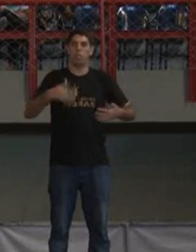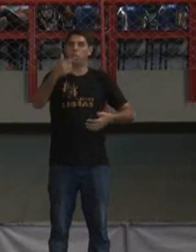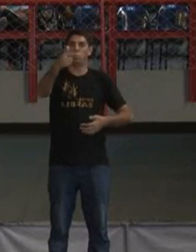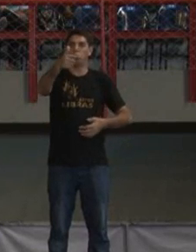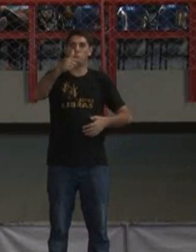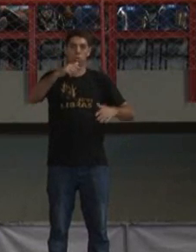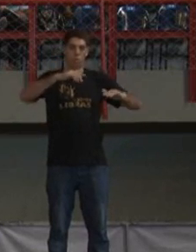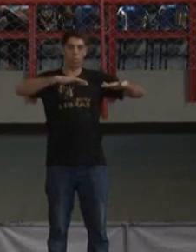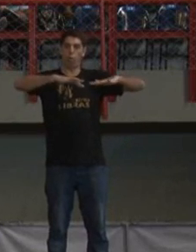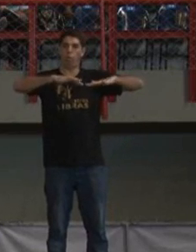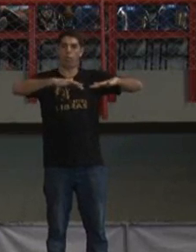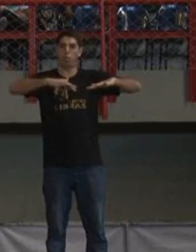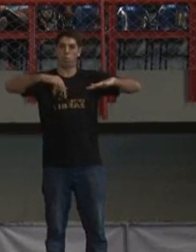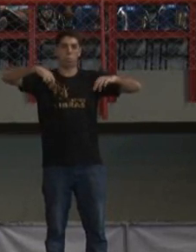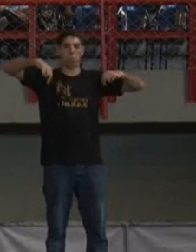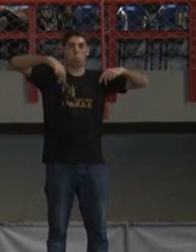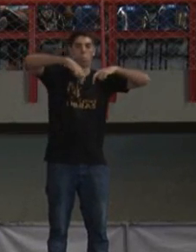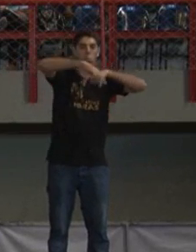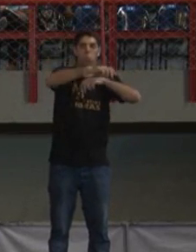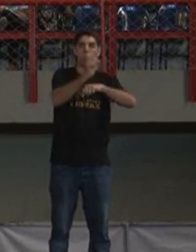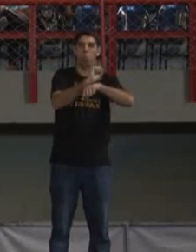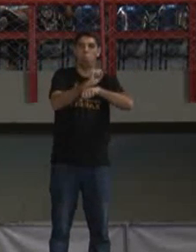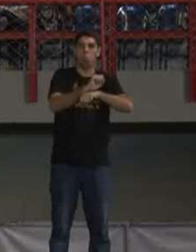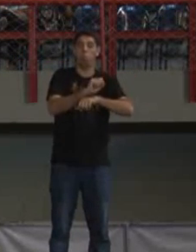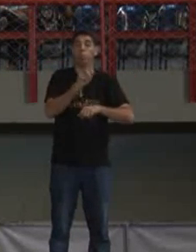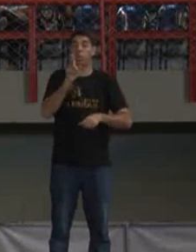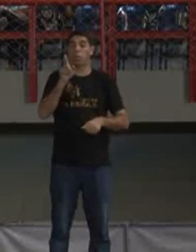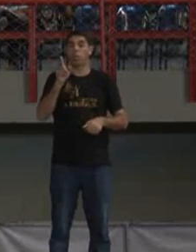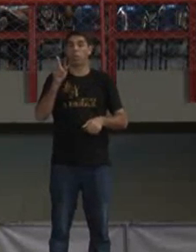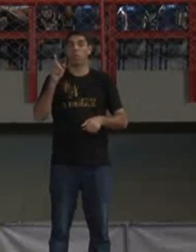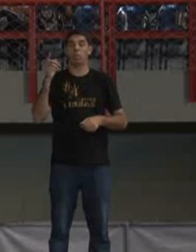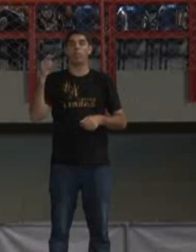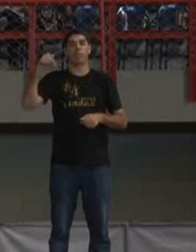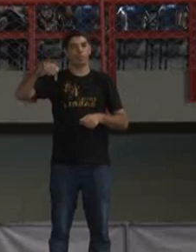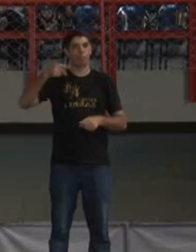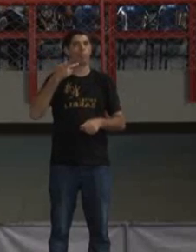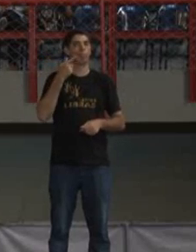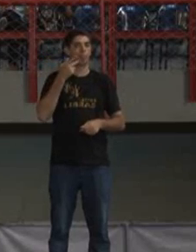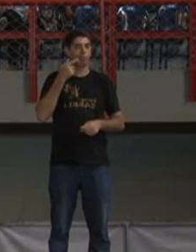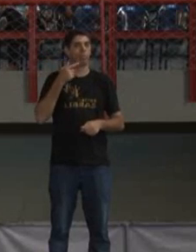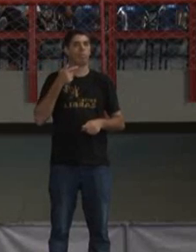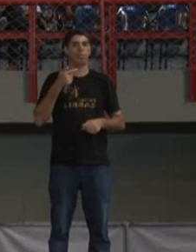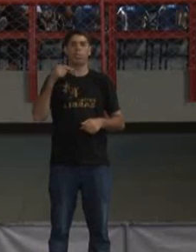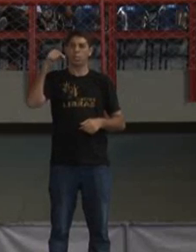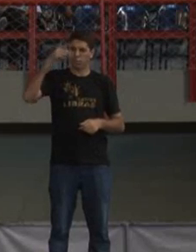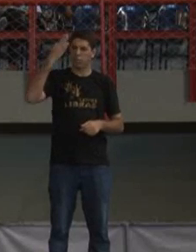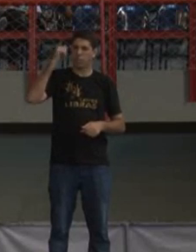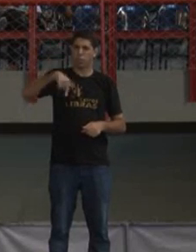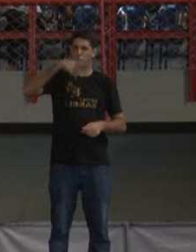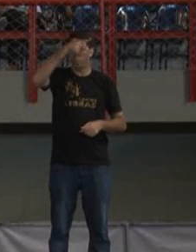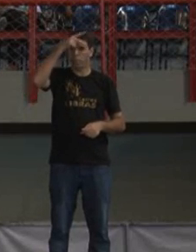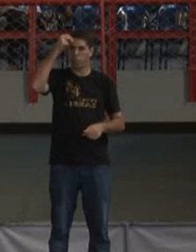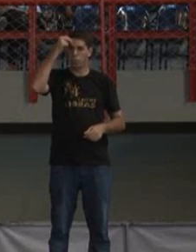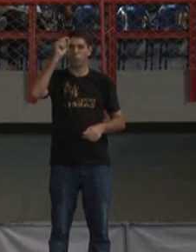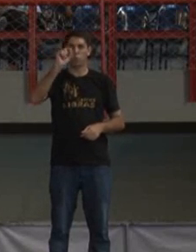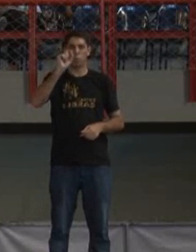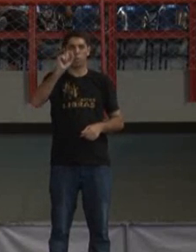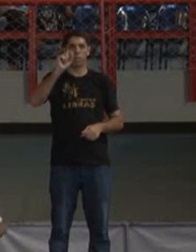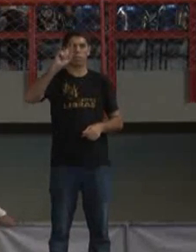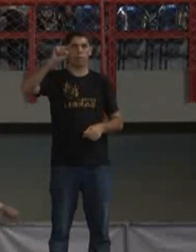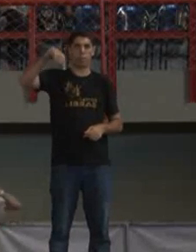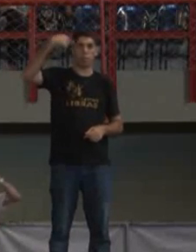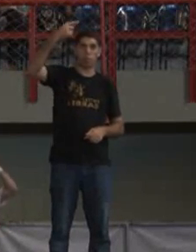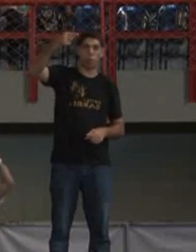urbana. Inclusive, uma das medidas que eu fiquei sabendo, o Fábio comentou, a Prefeitura vai disponibilizar nas